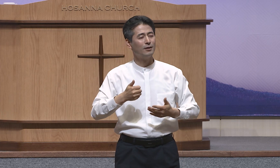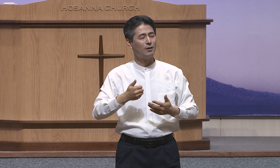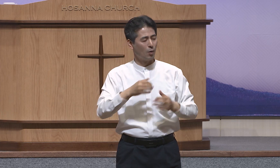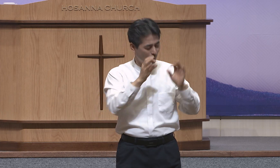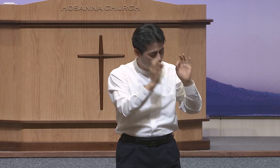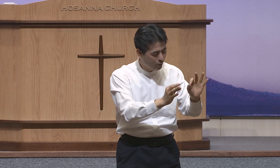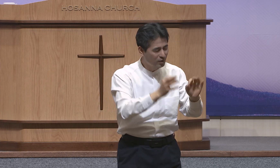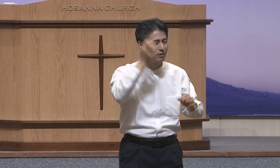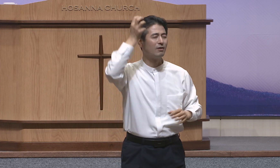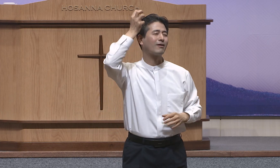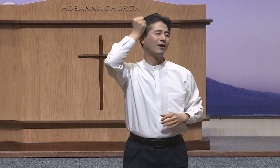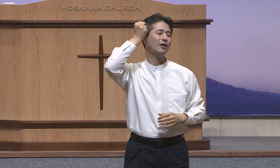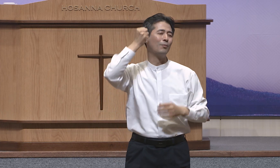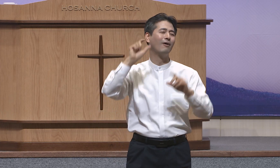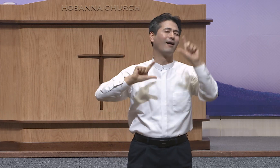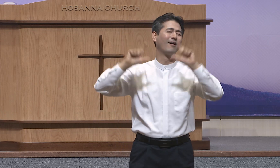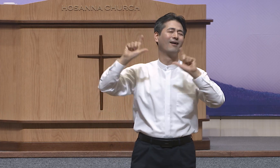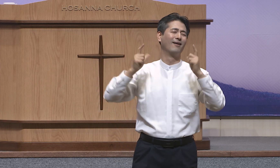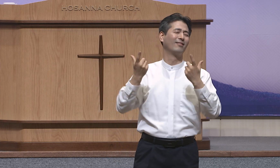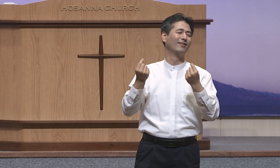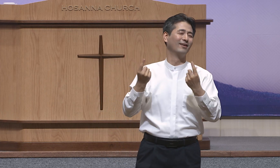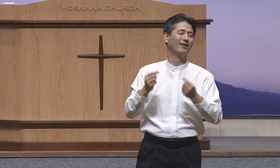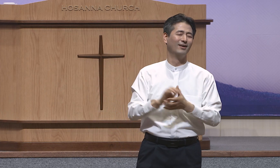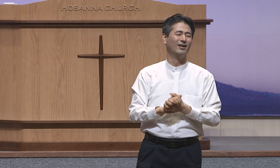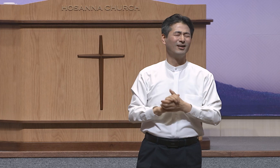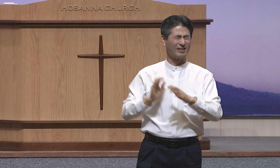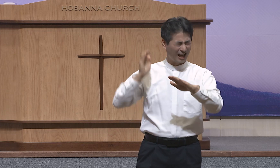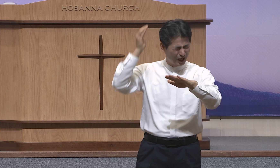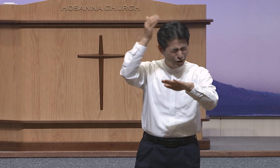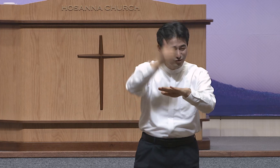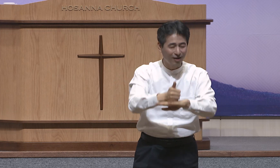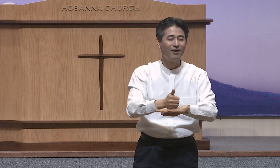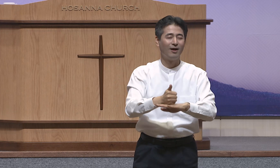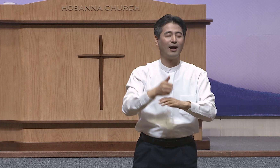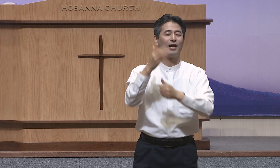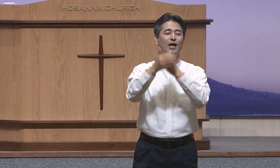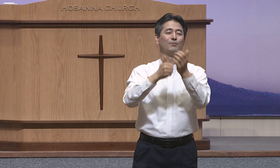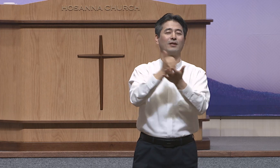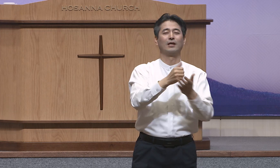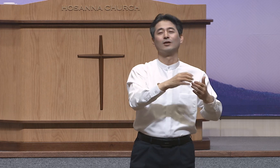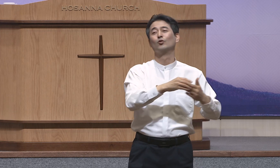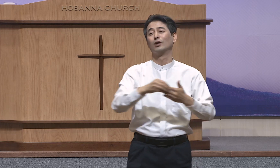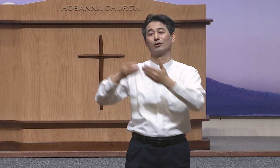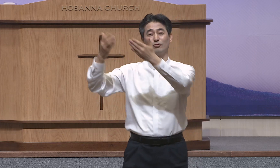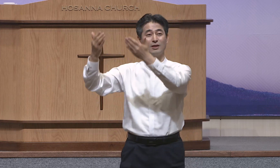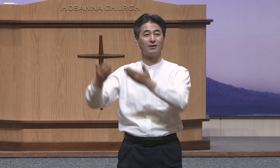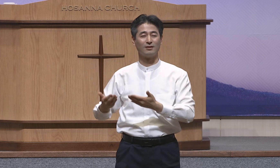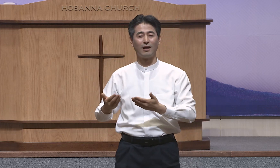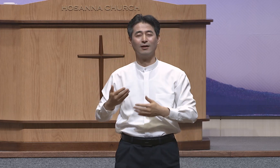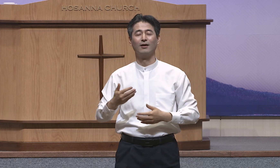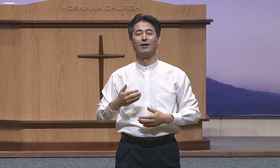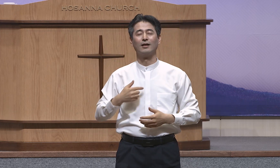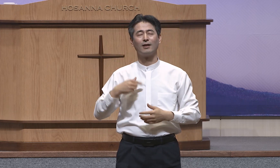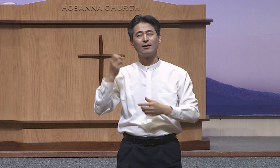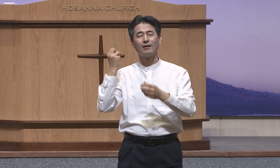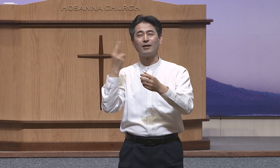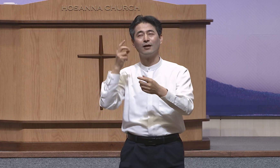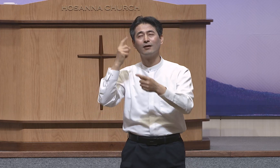제가 그 모습을 하나님께서 기억하시고 항상 돌봐주셨다라는